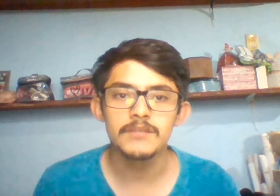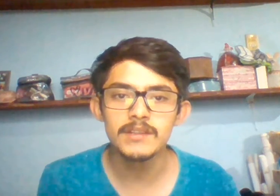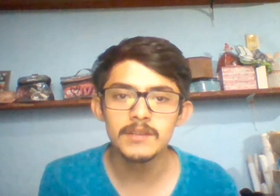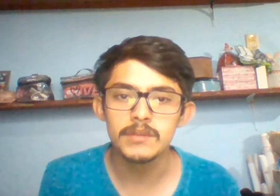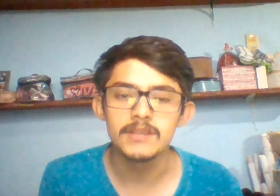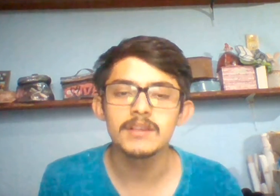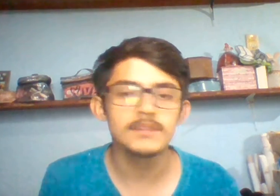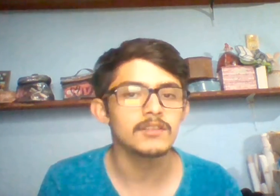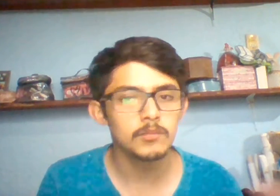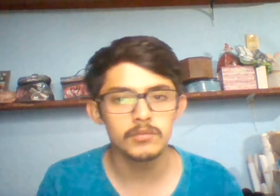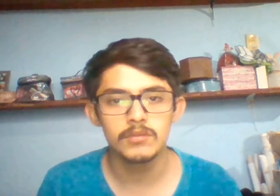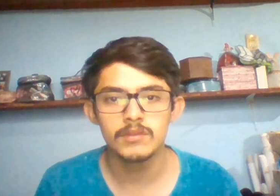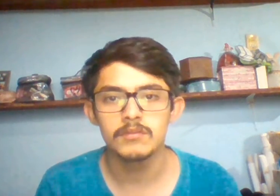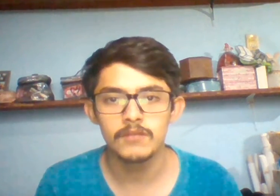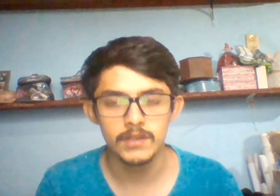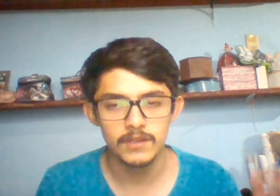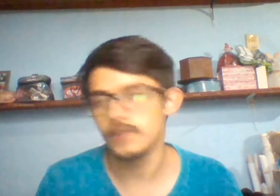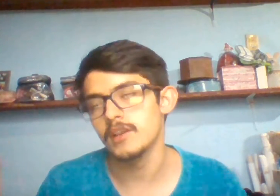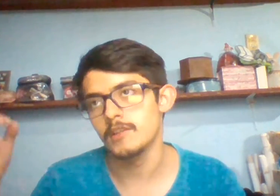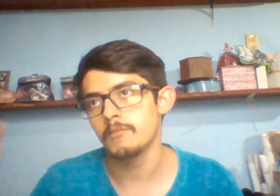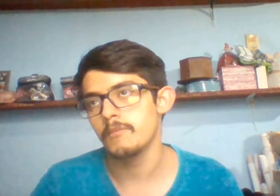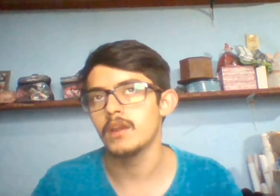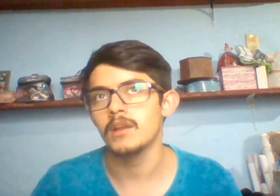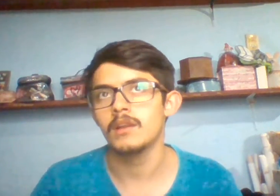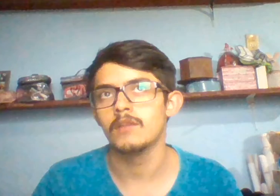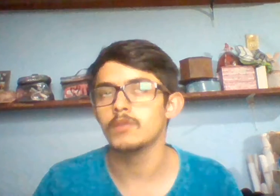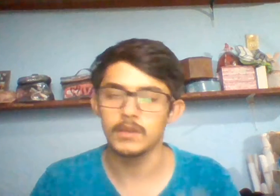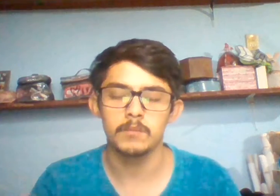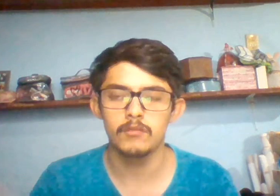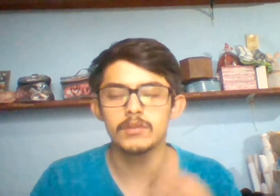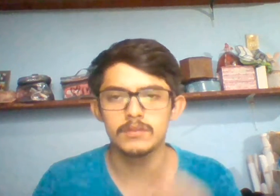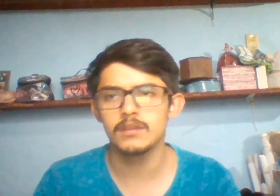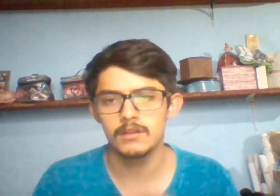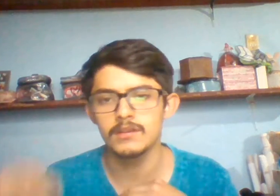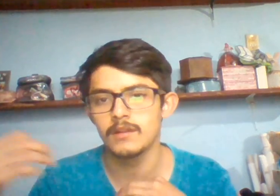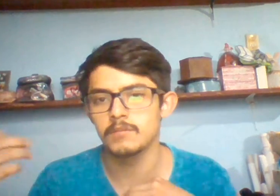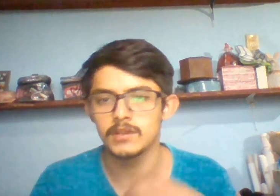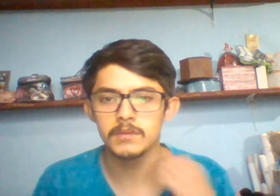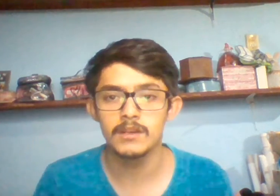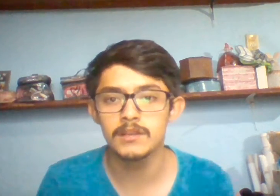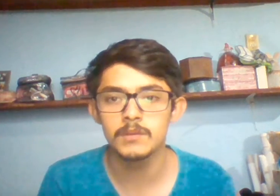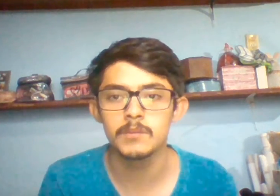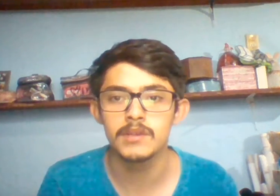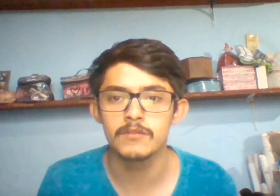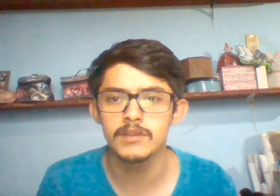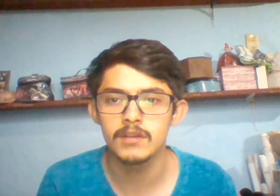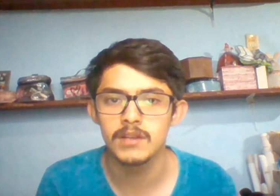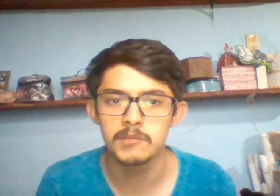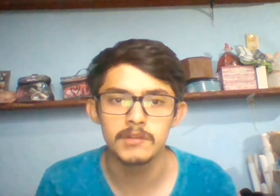diferencia de potencial entre dos puntos de una fuente FEIN, que es bueno, sí, es el positivo y el negativo, se manifiesta con la acumulación